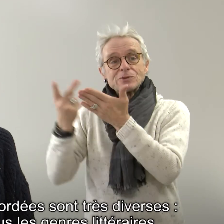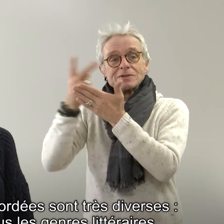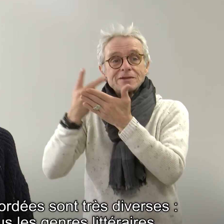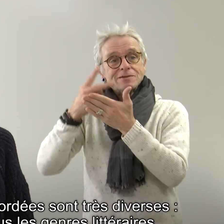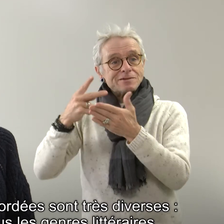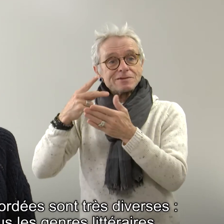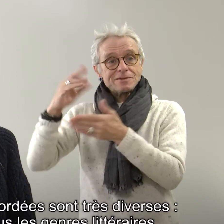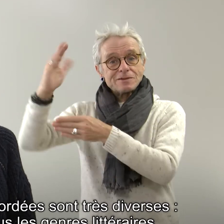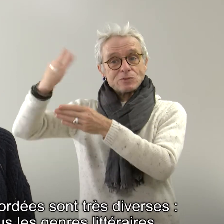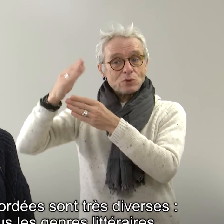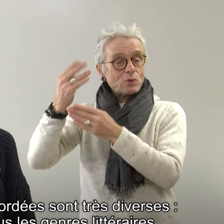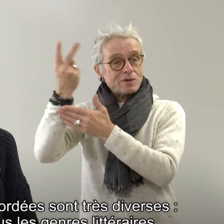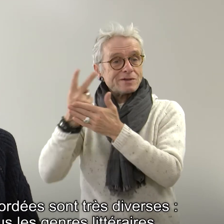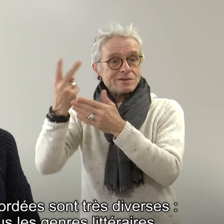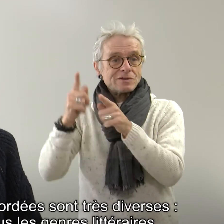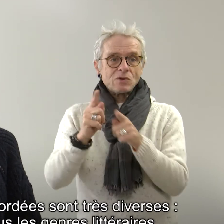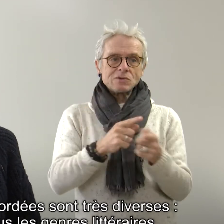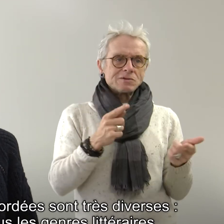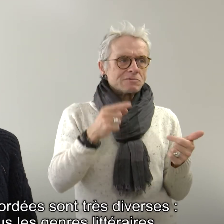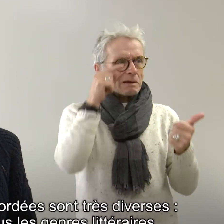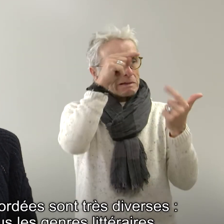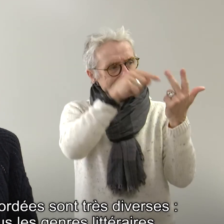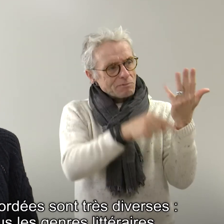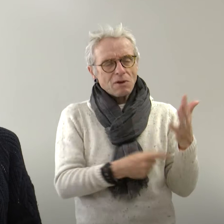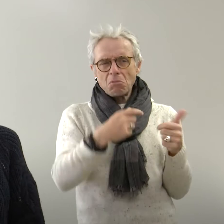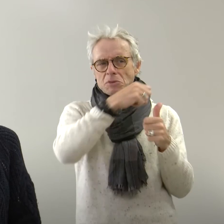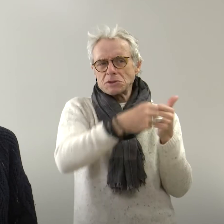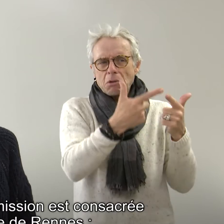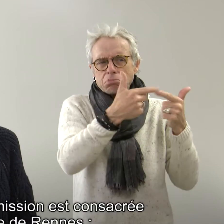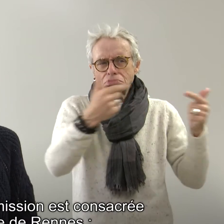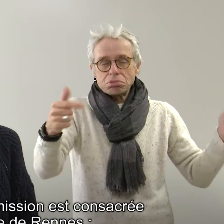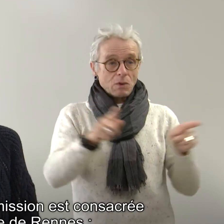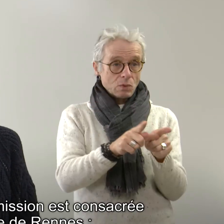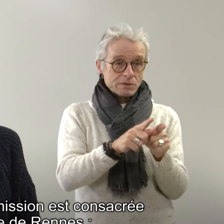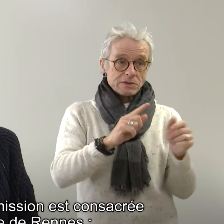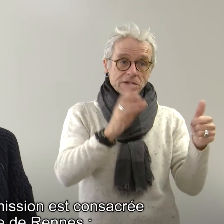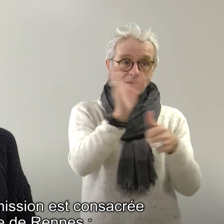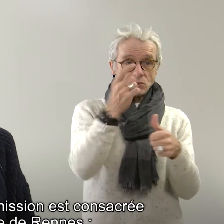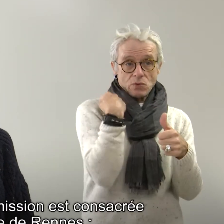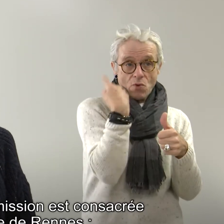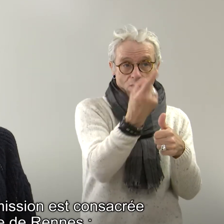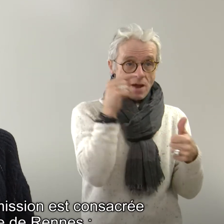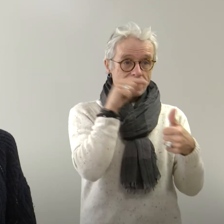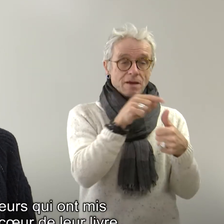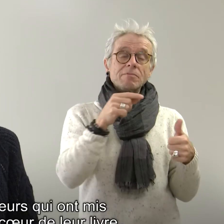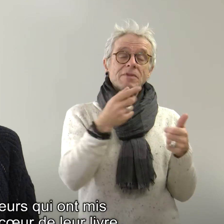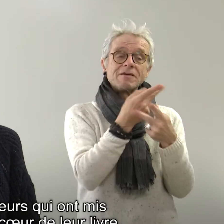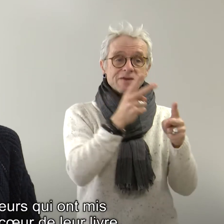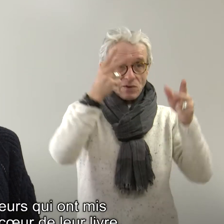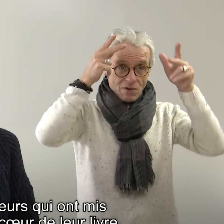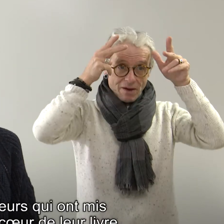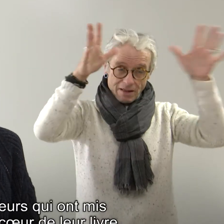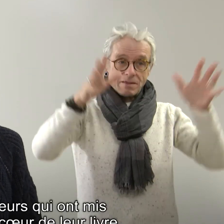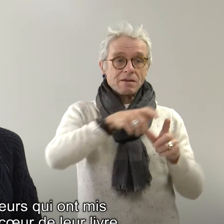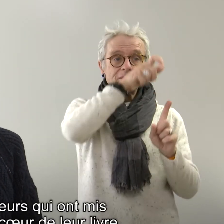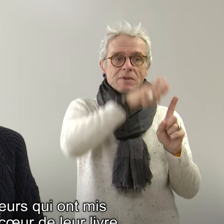abordées elles sont très diverses et elle est à bord vraiment tous les genres littéraires donc la première émission elle est consacrée à la ville de rennes à des auteurs qui